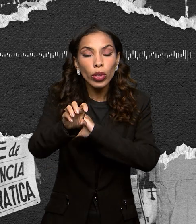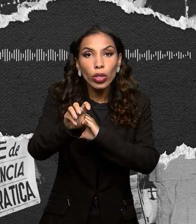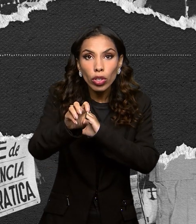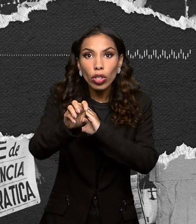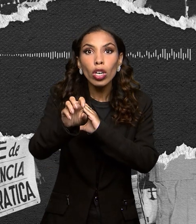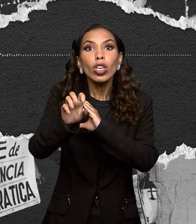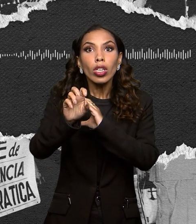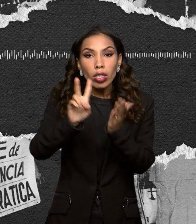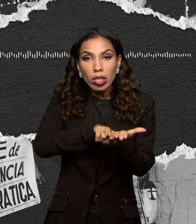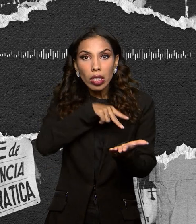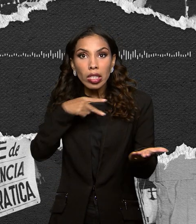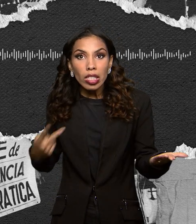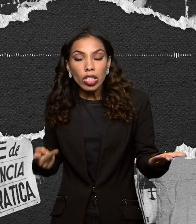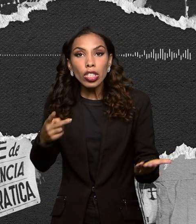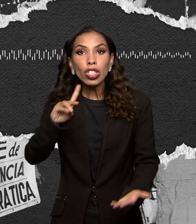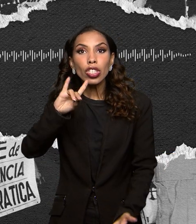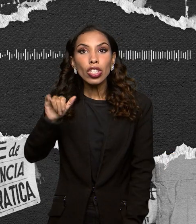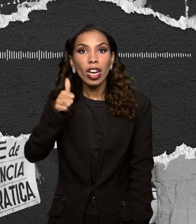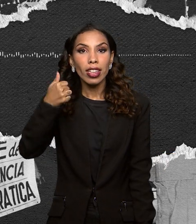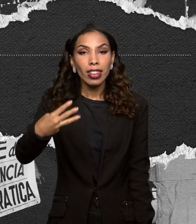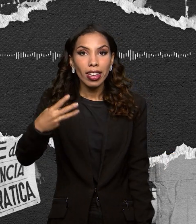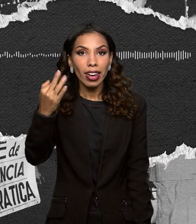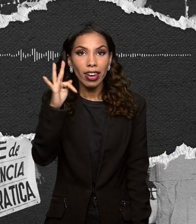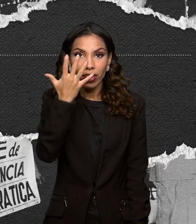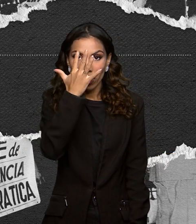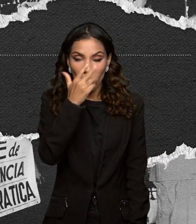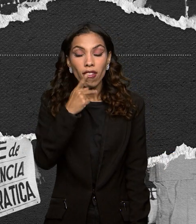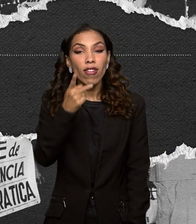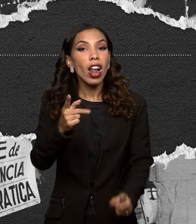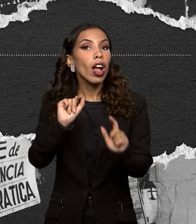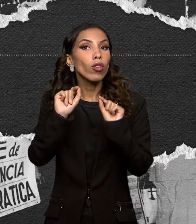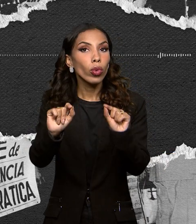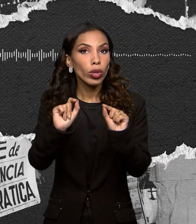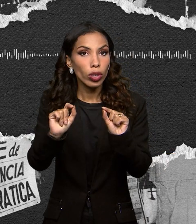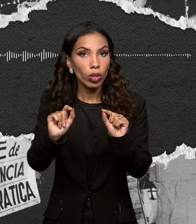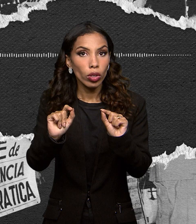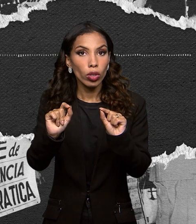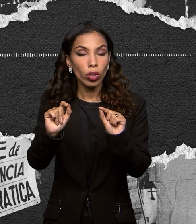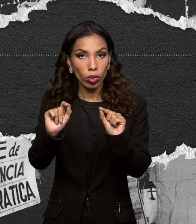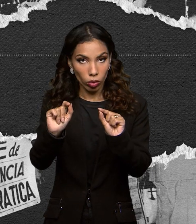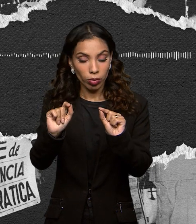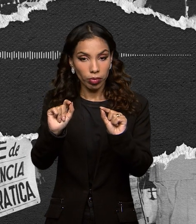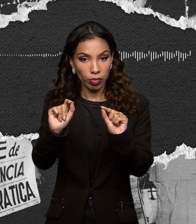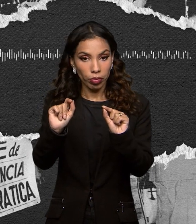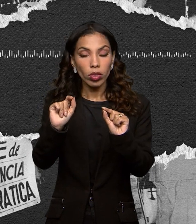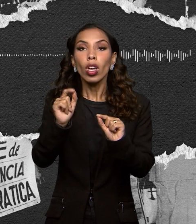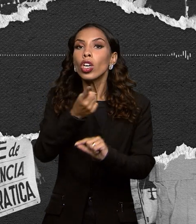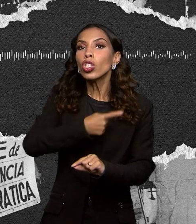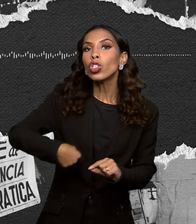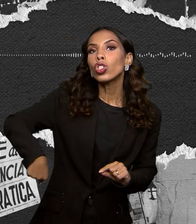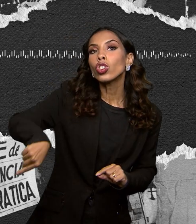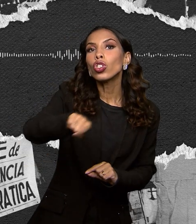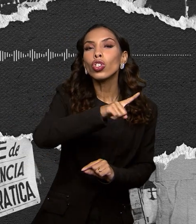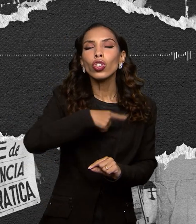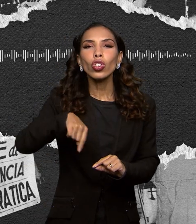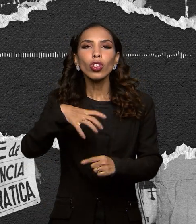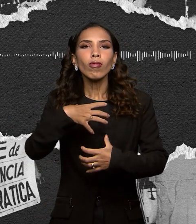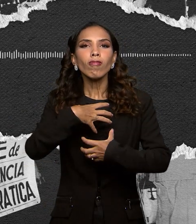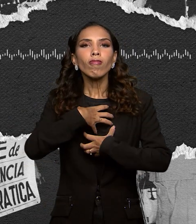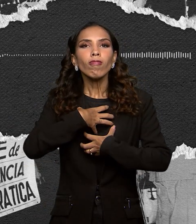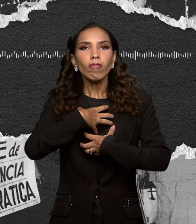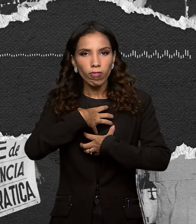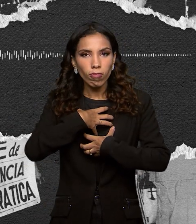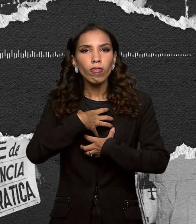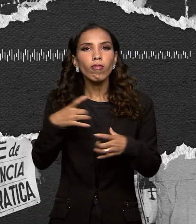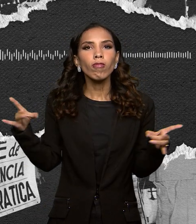O Jornal, no dia 13 de fevereiro, que terminava assim, olha só. Abre aspas. Estamos na plenitude da posse